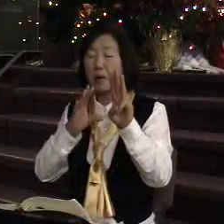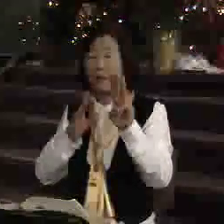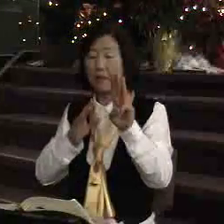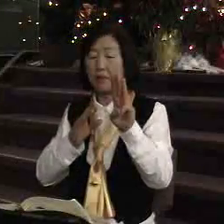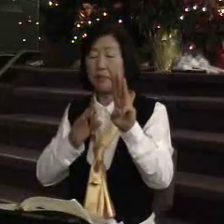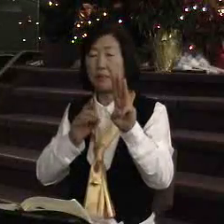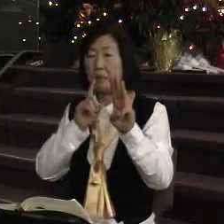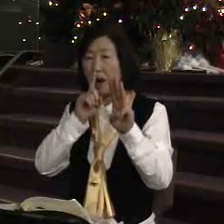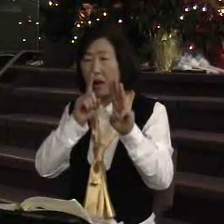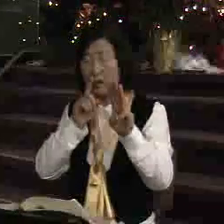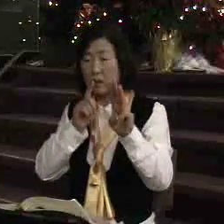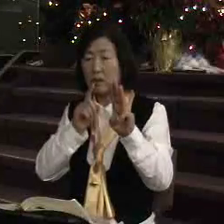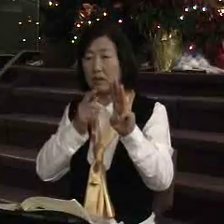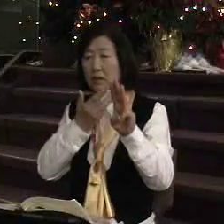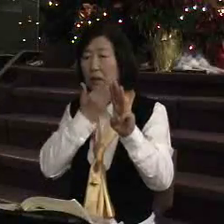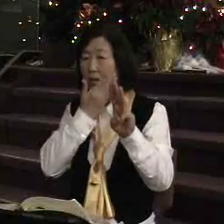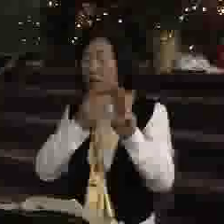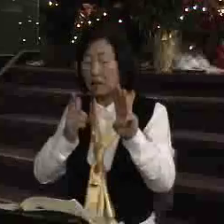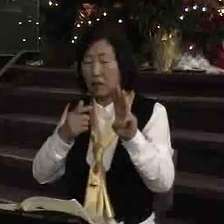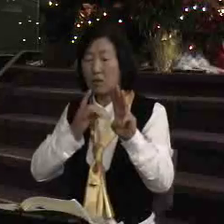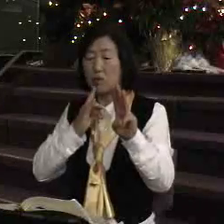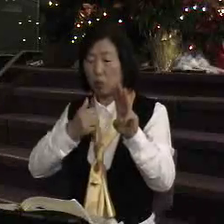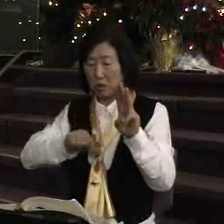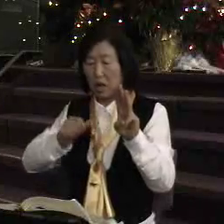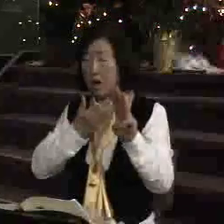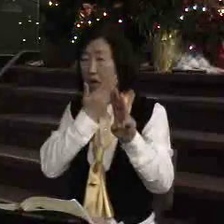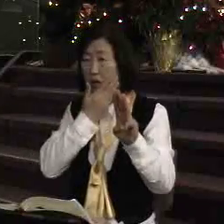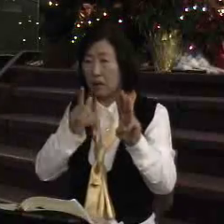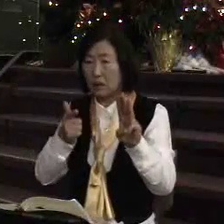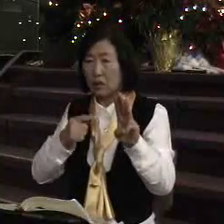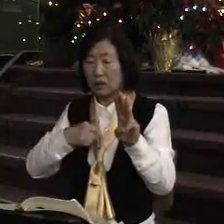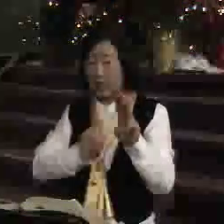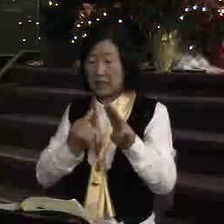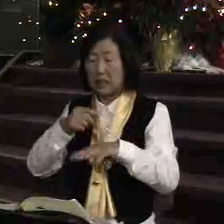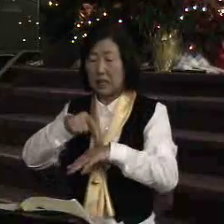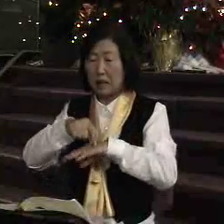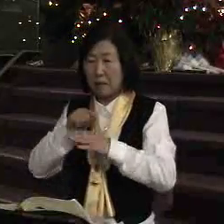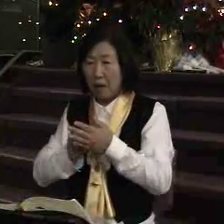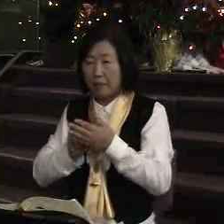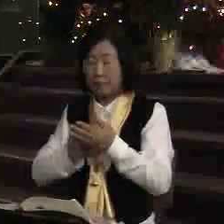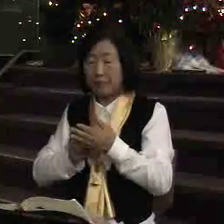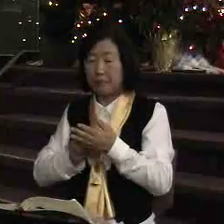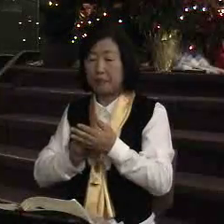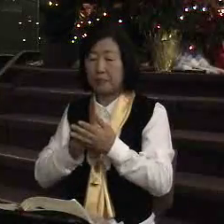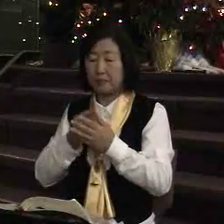말씀하시면서 자신의 마음과 계획을 표현하신 하나님의 트래지디를